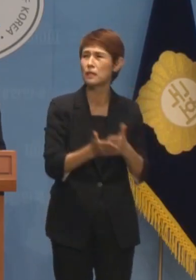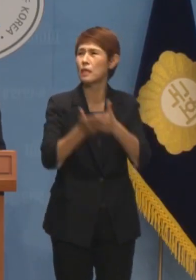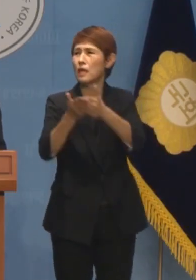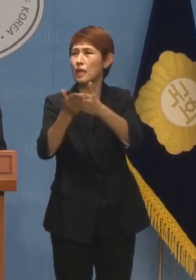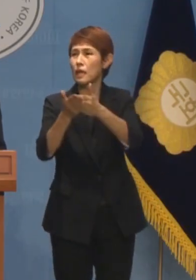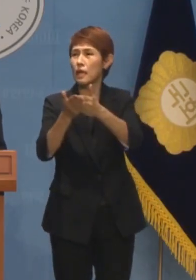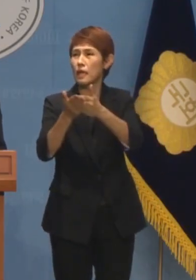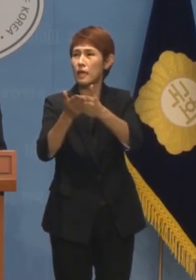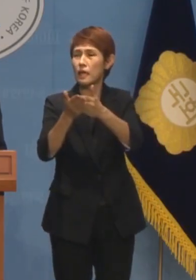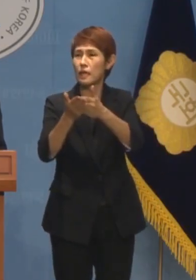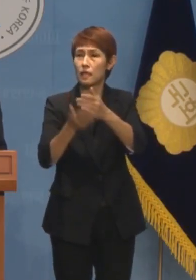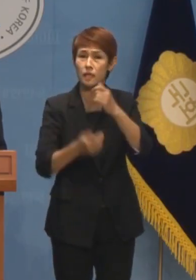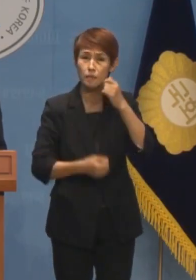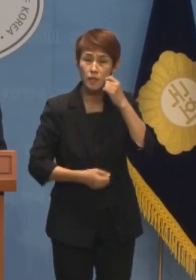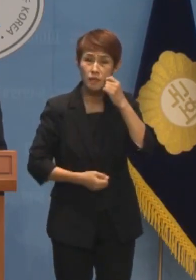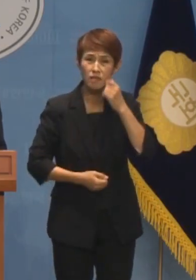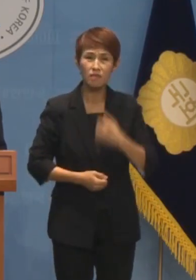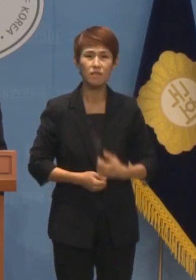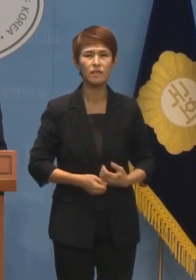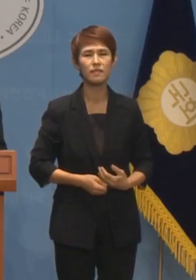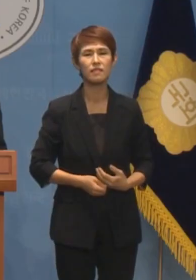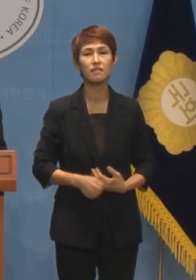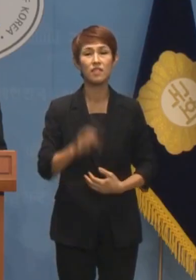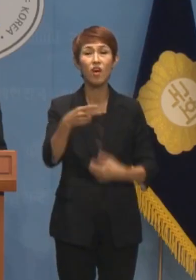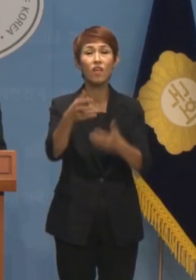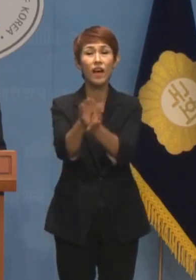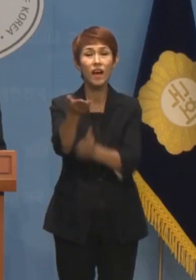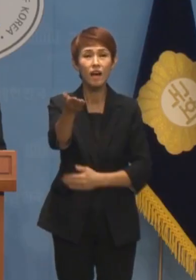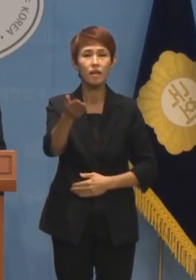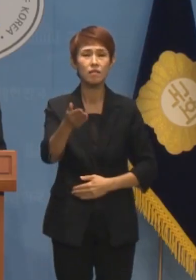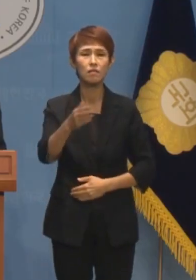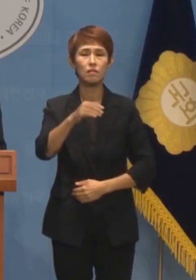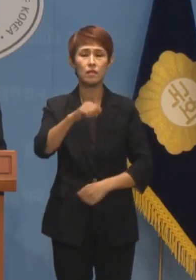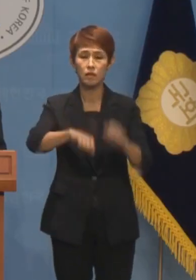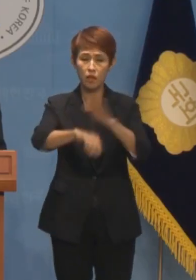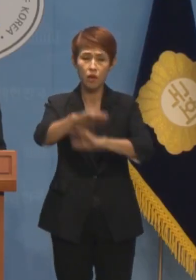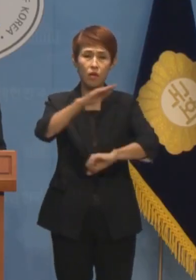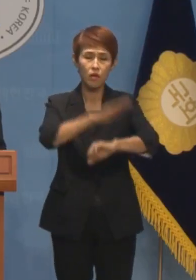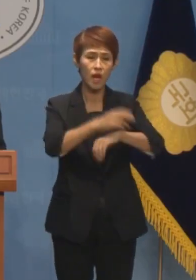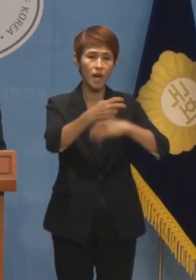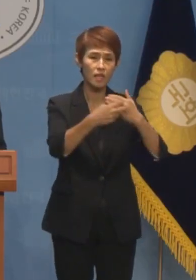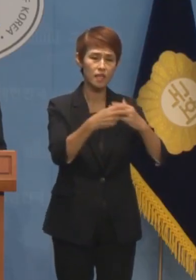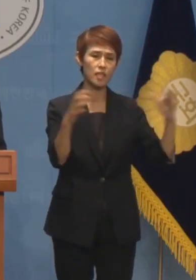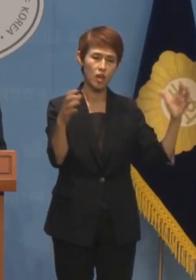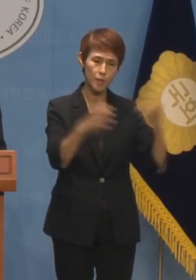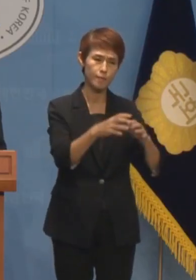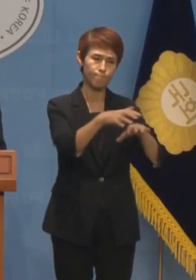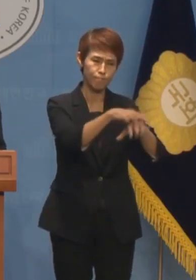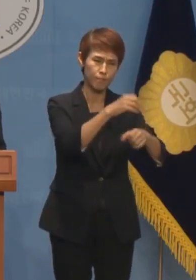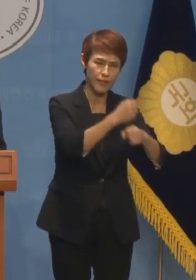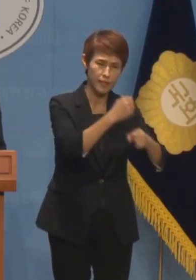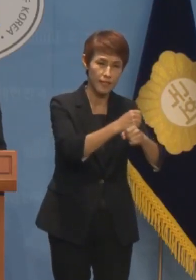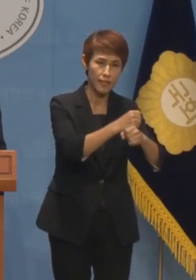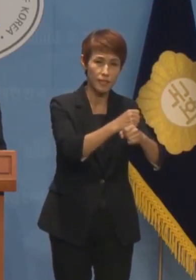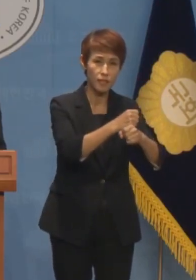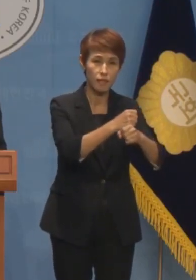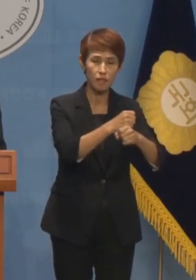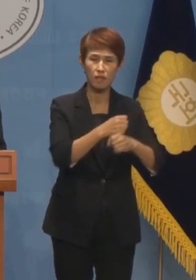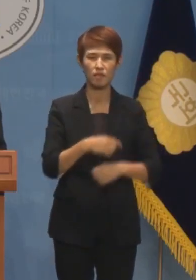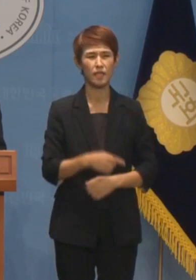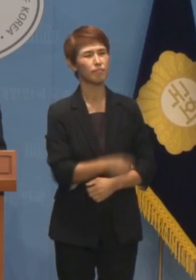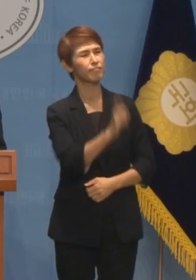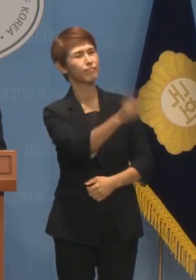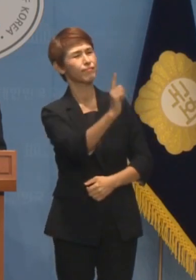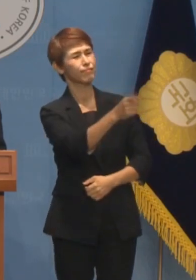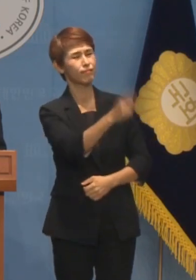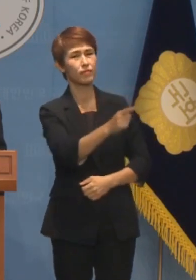못하는 여당이 야당의 여야의 협의체 구성 제안을 갈등 조장이라 비난하고